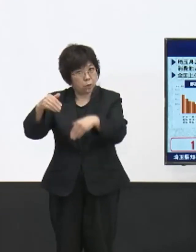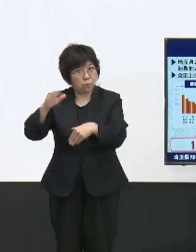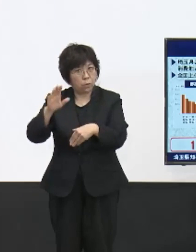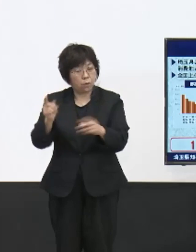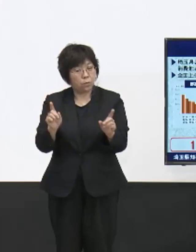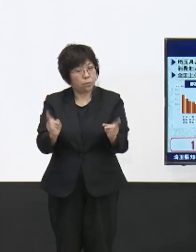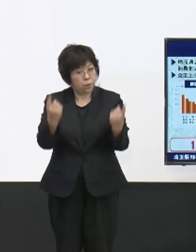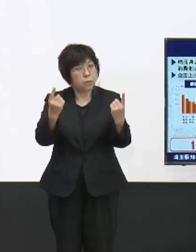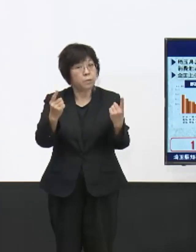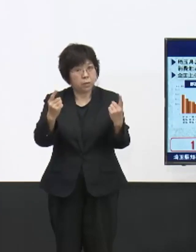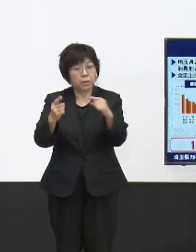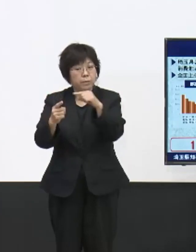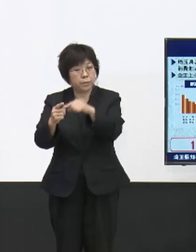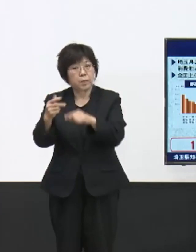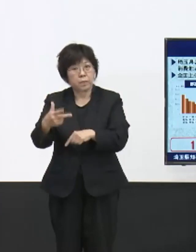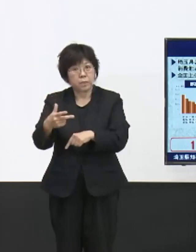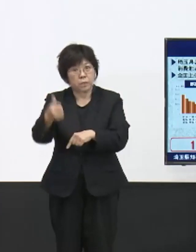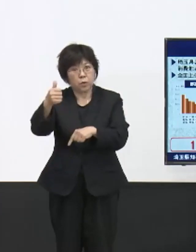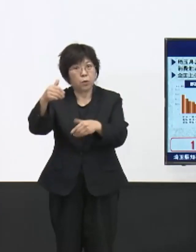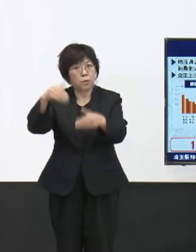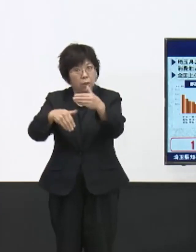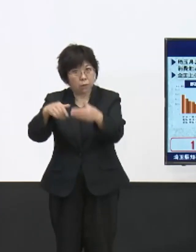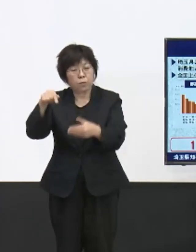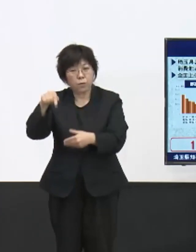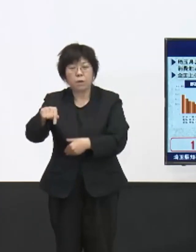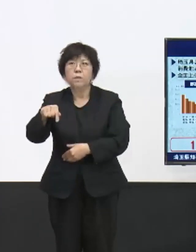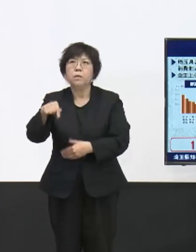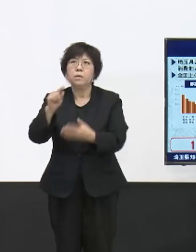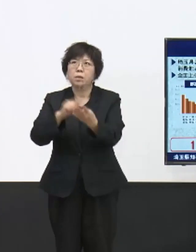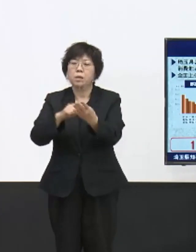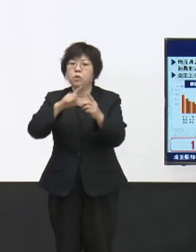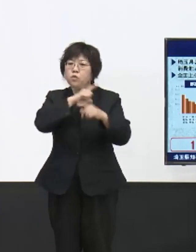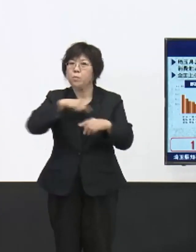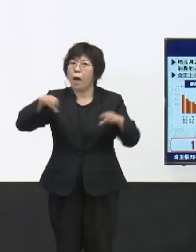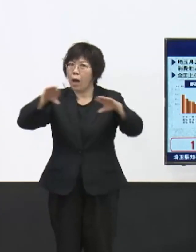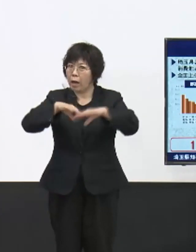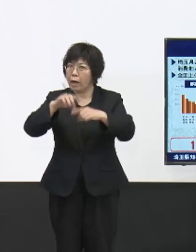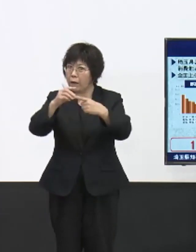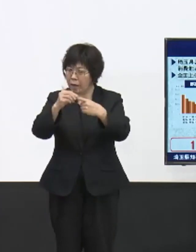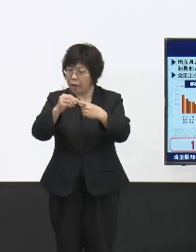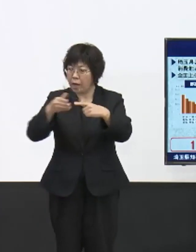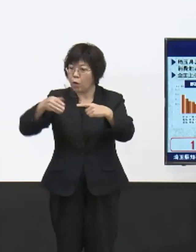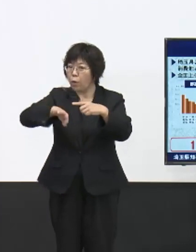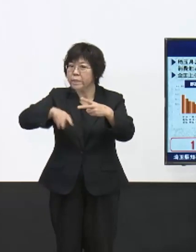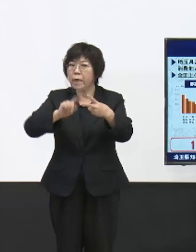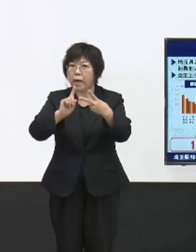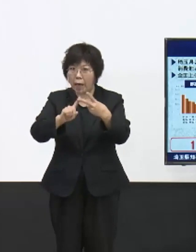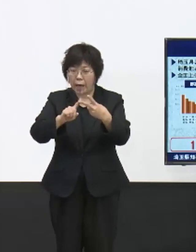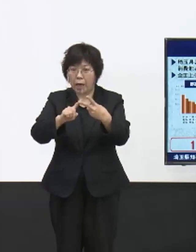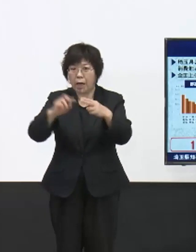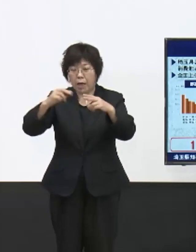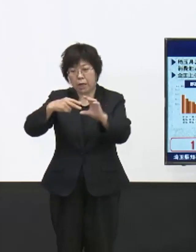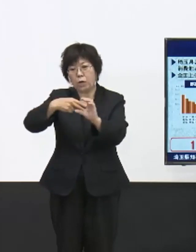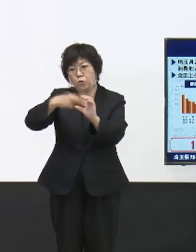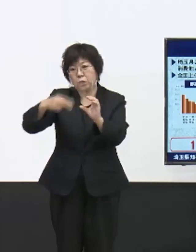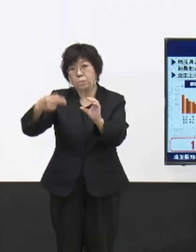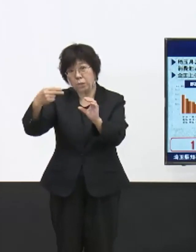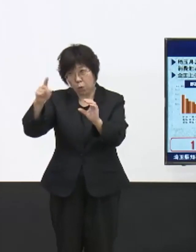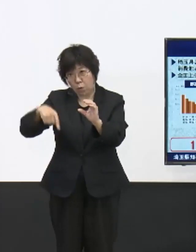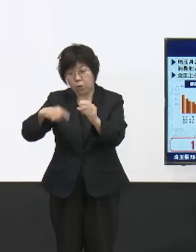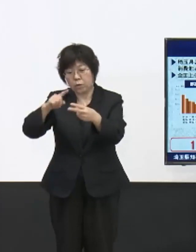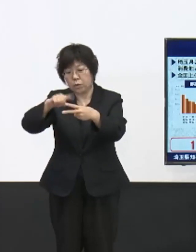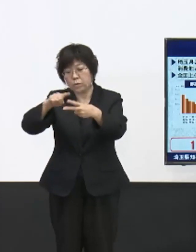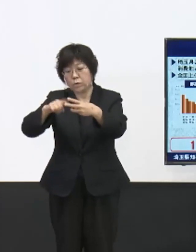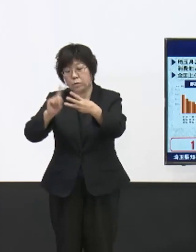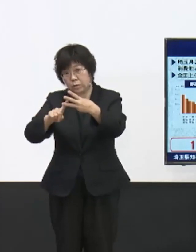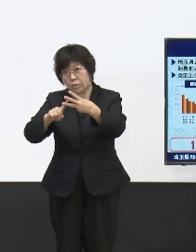たいんですけど、まず市長選なんですけれども、今回は熊谷、越谷、富士見野で、衆院選と同時に行